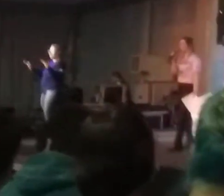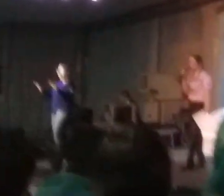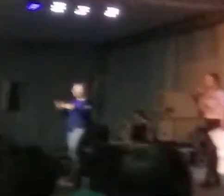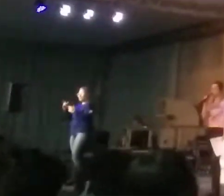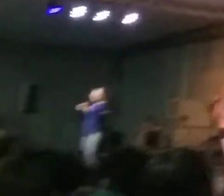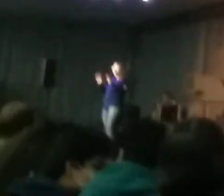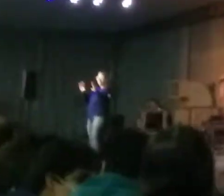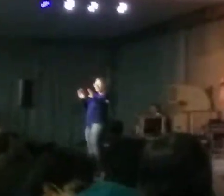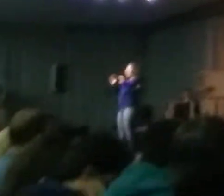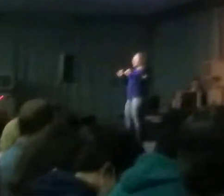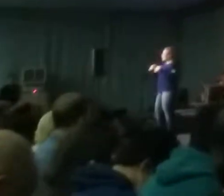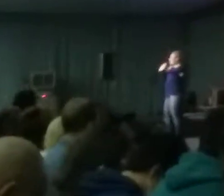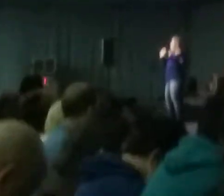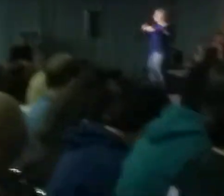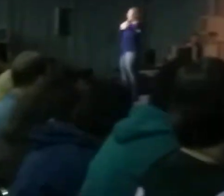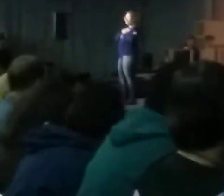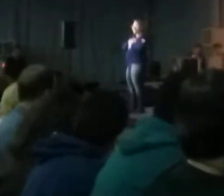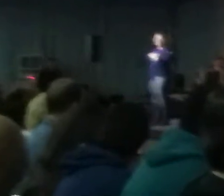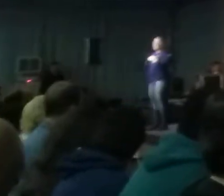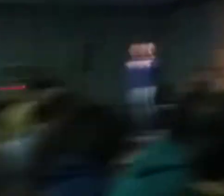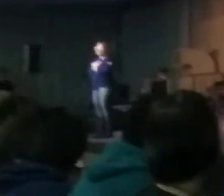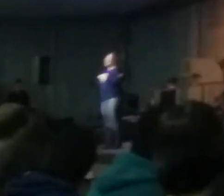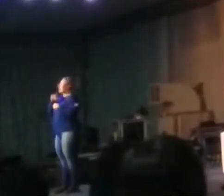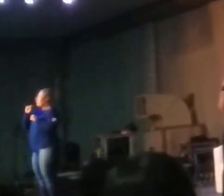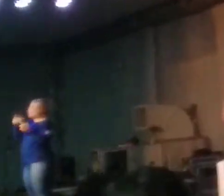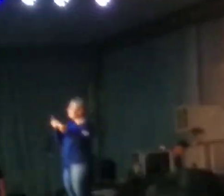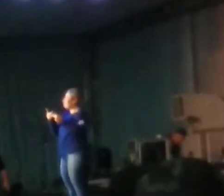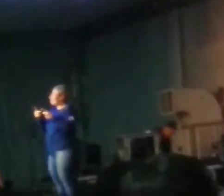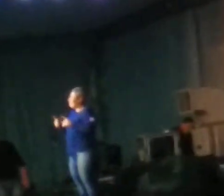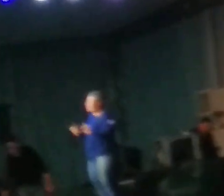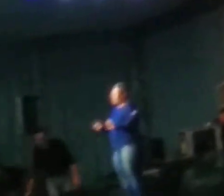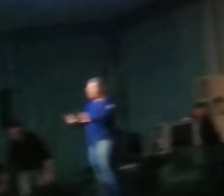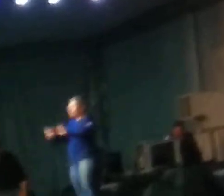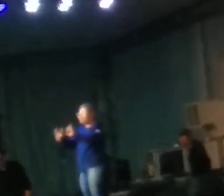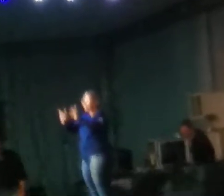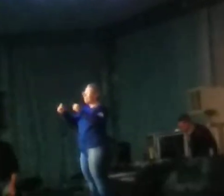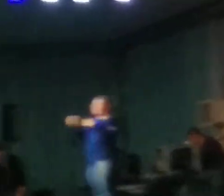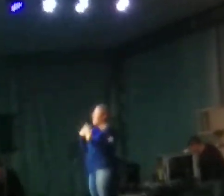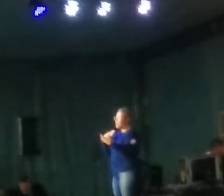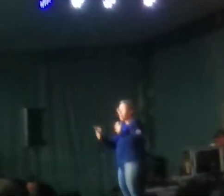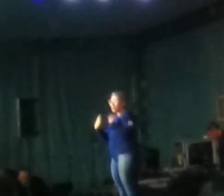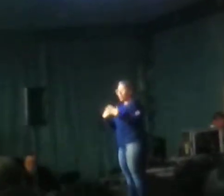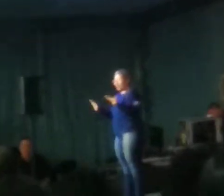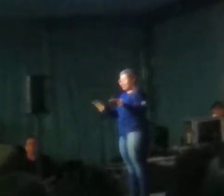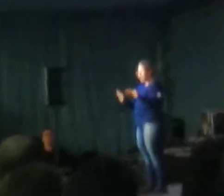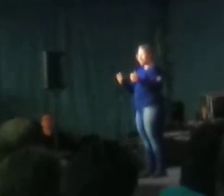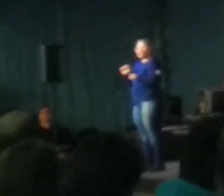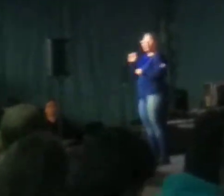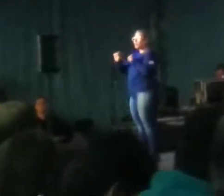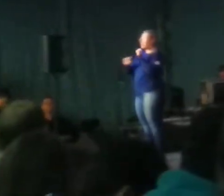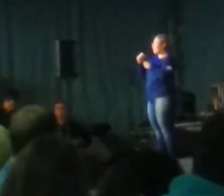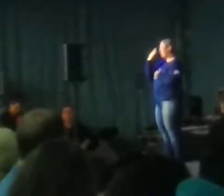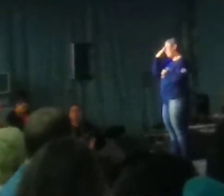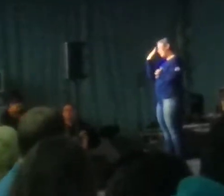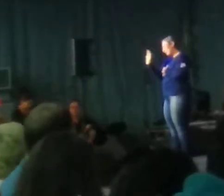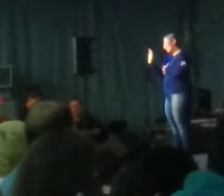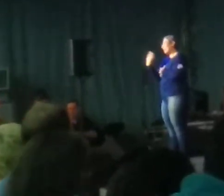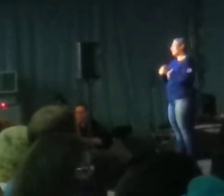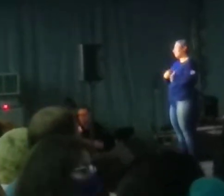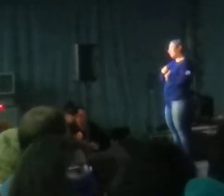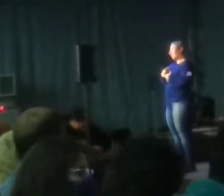E essa noite, com muito prazer, temos uma convidada super especial para bater um papo aqui com a gente. Então, obrigada pela presença